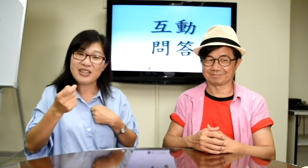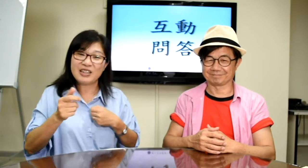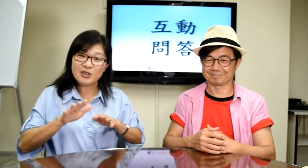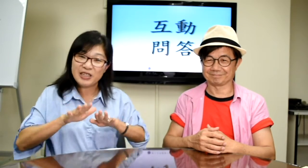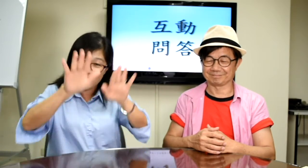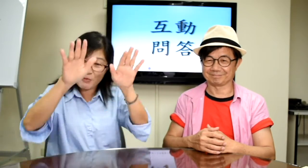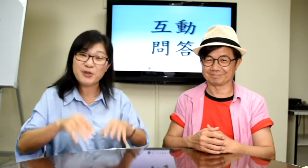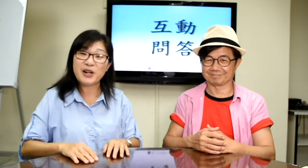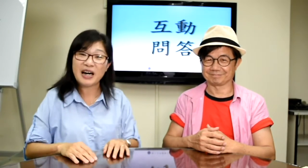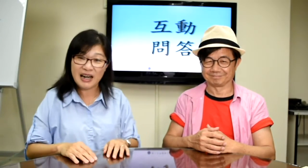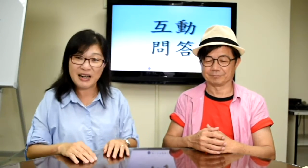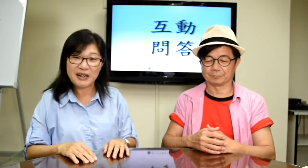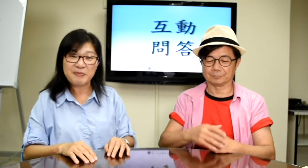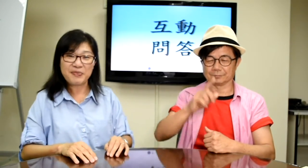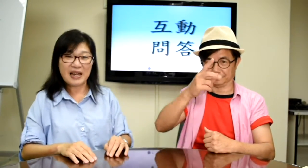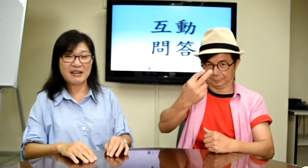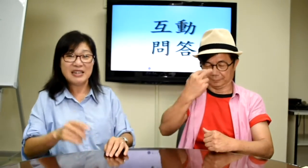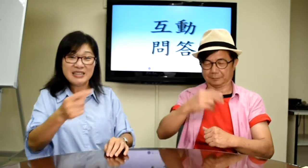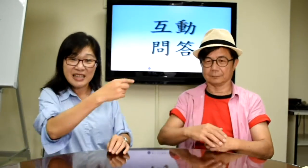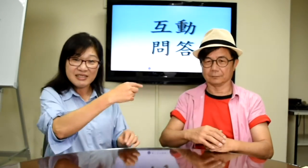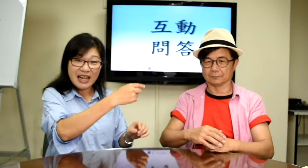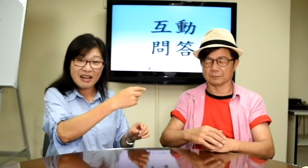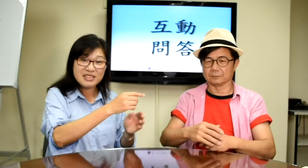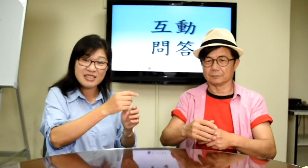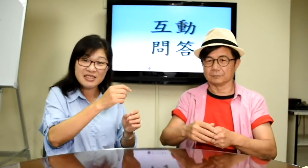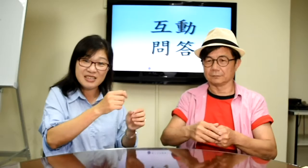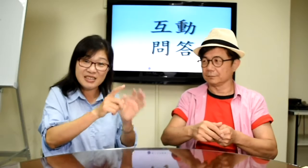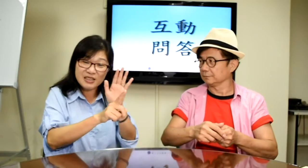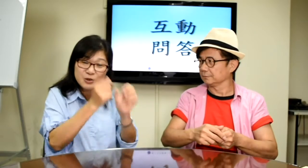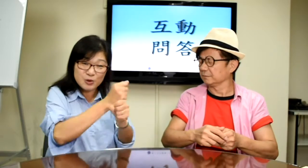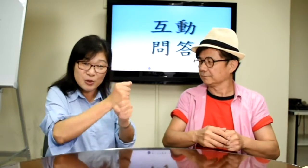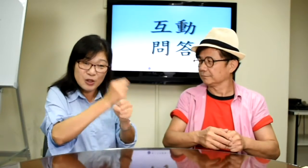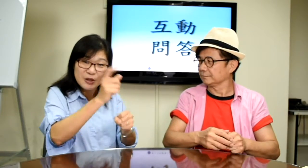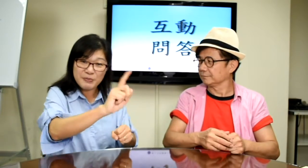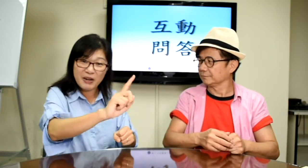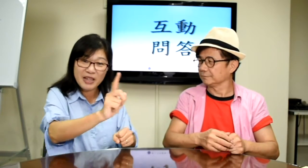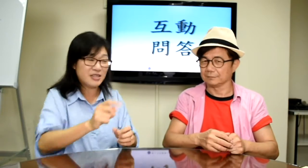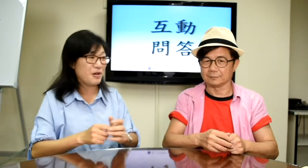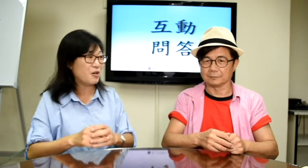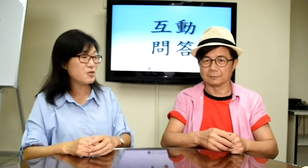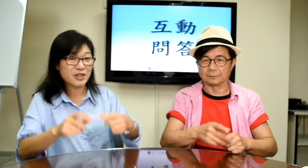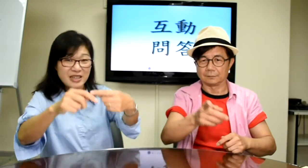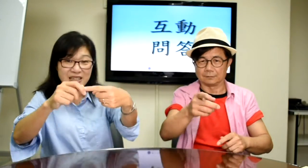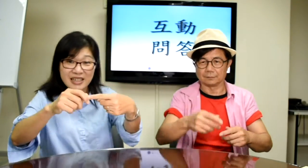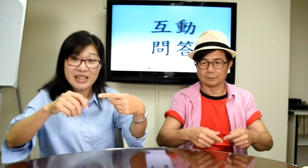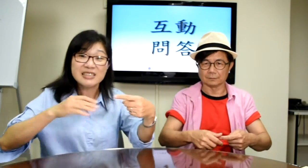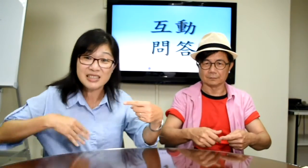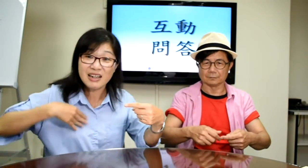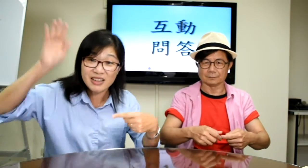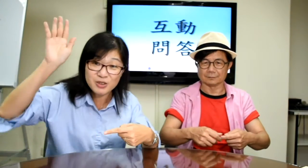就会进步了哦。好，现在要猜老师是表演什么工作？第一题，知道的举手